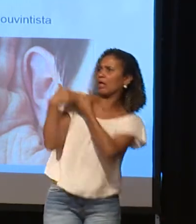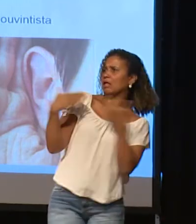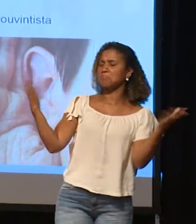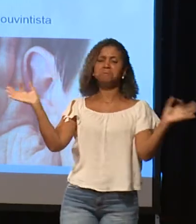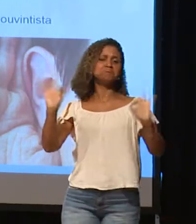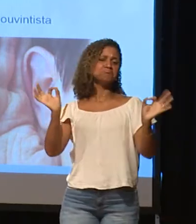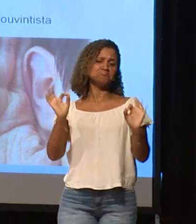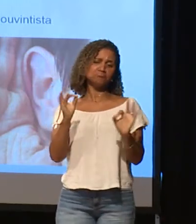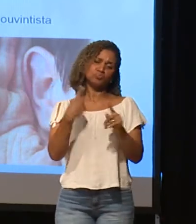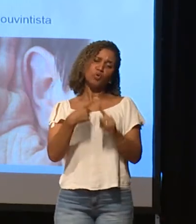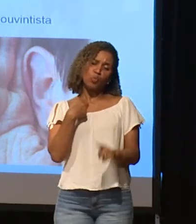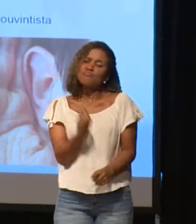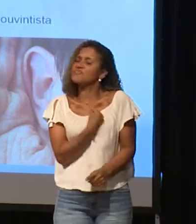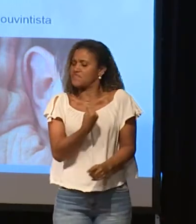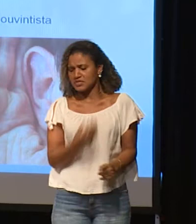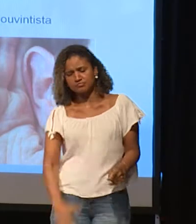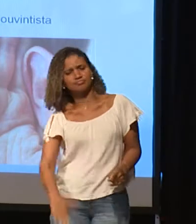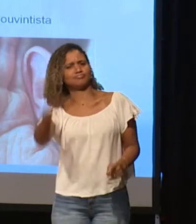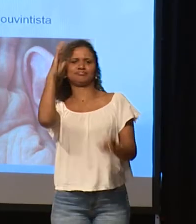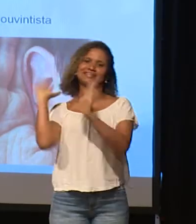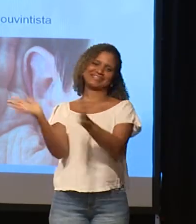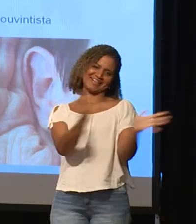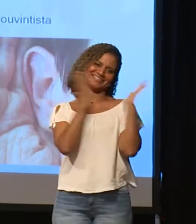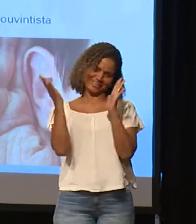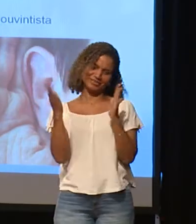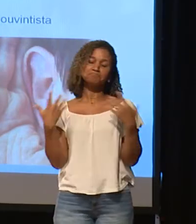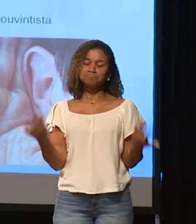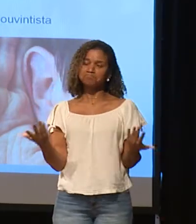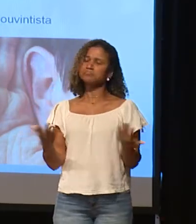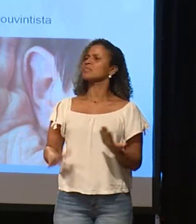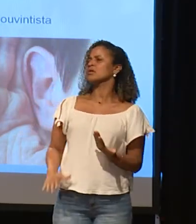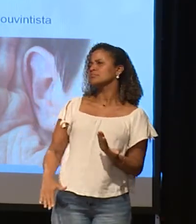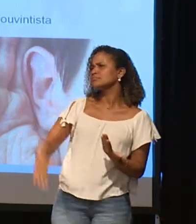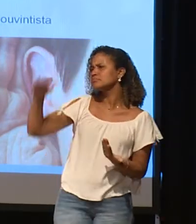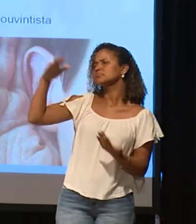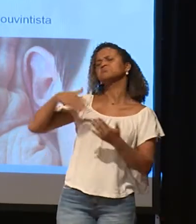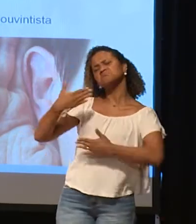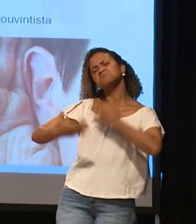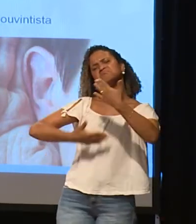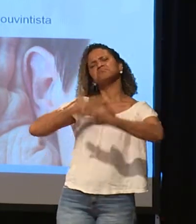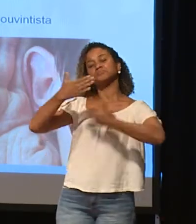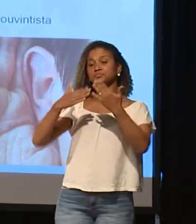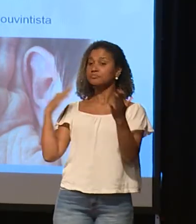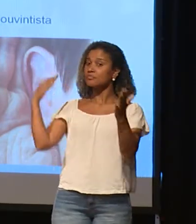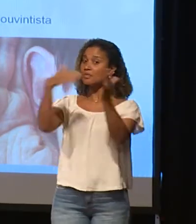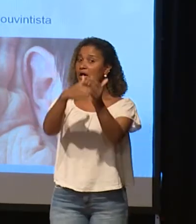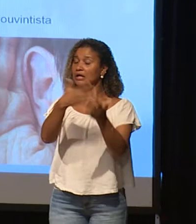estar solitária, de ter sido oprimida. Eu vivi no mundo sinalizante a minha vida toda. E, com o passar do